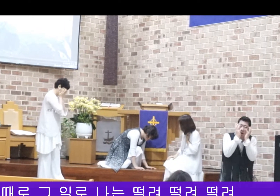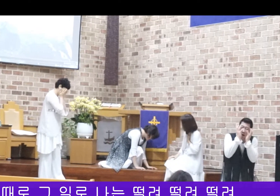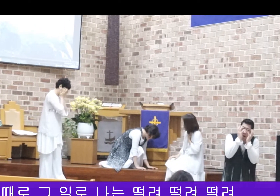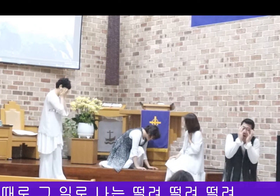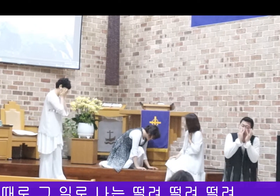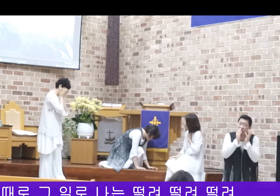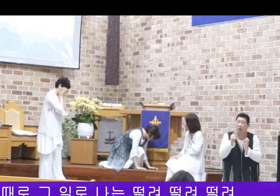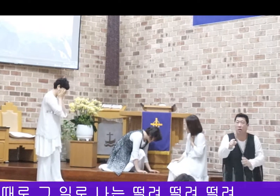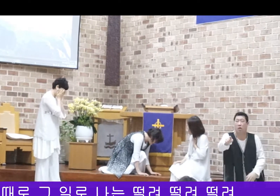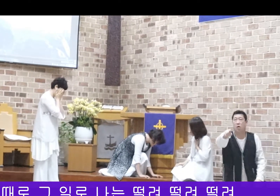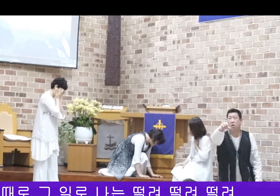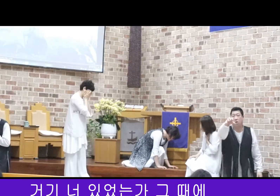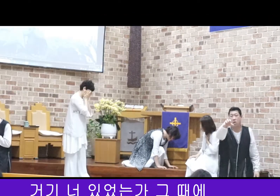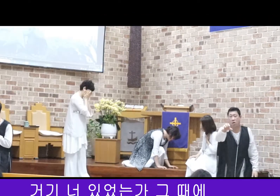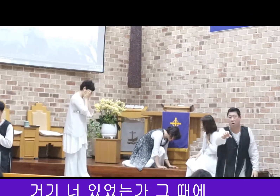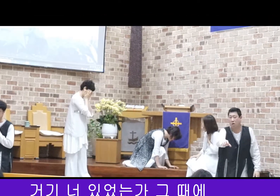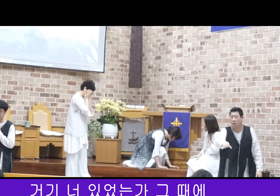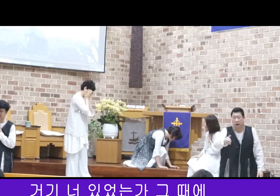거기 너